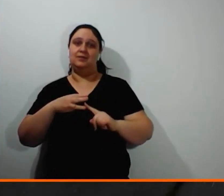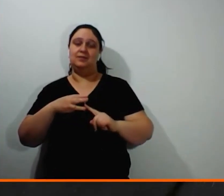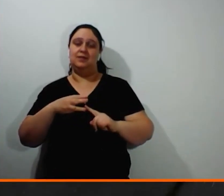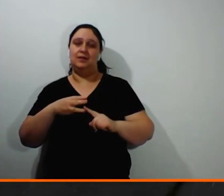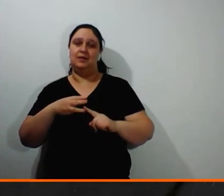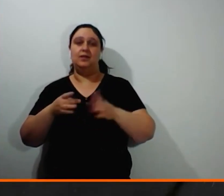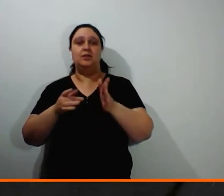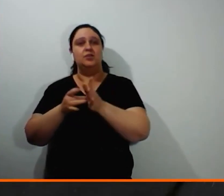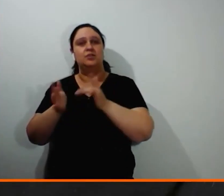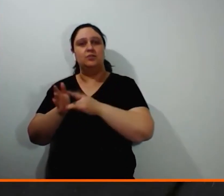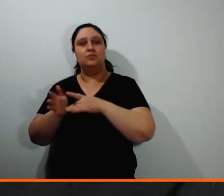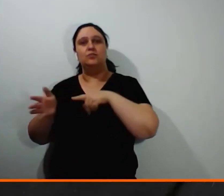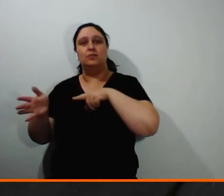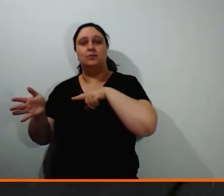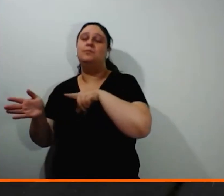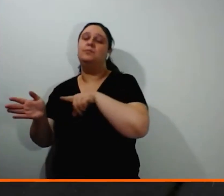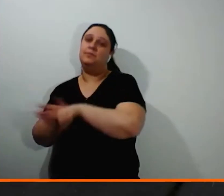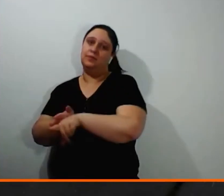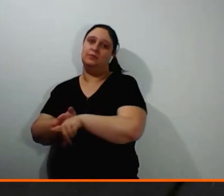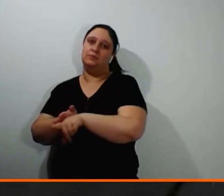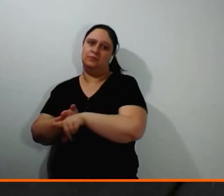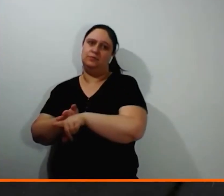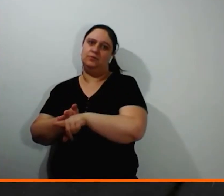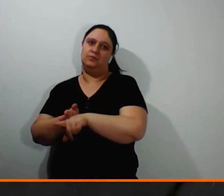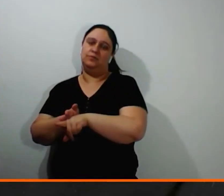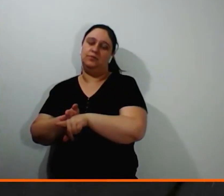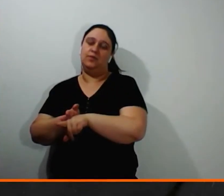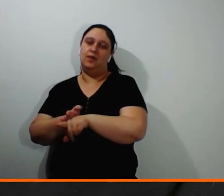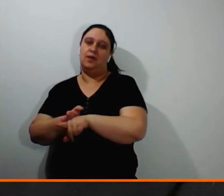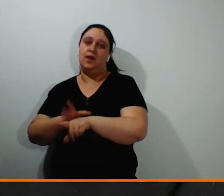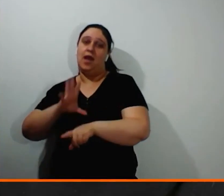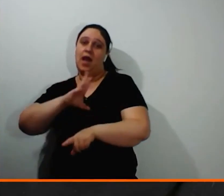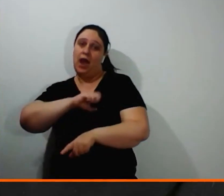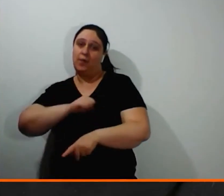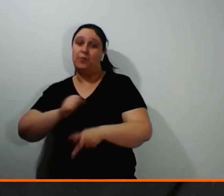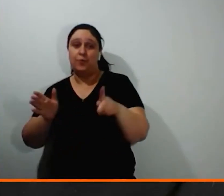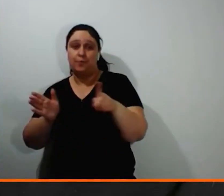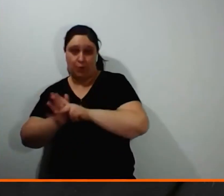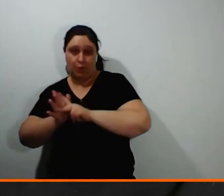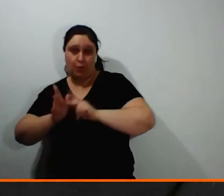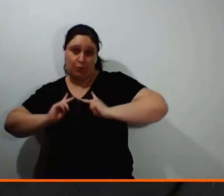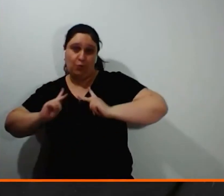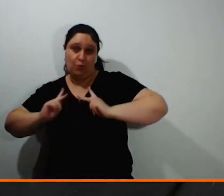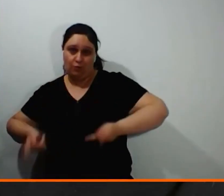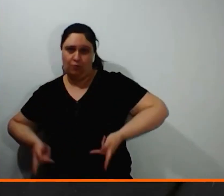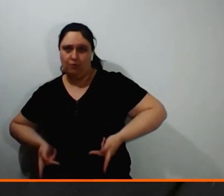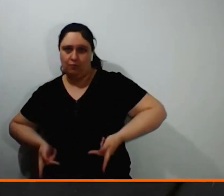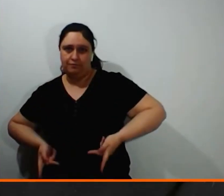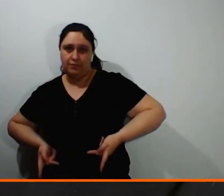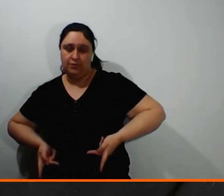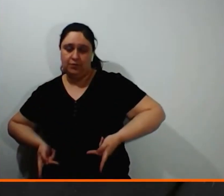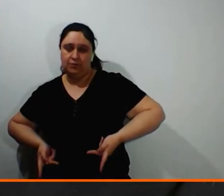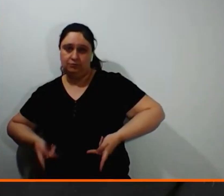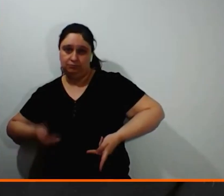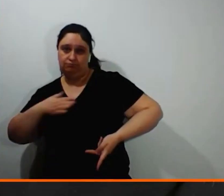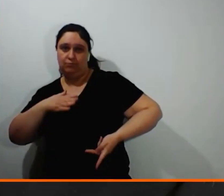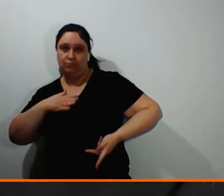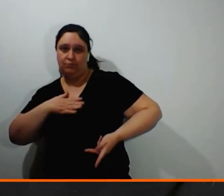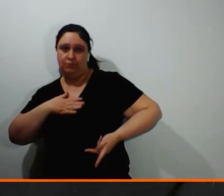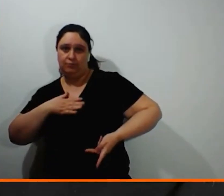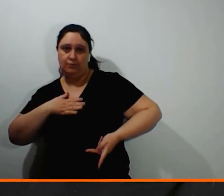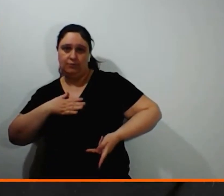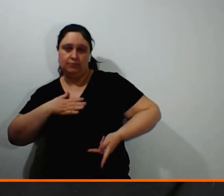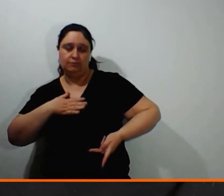o Senhor também perguntou: tu me amas? Em filéu, né? Ó Senhor Jesus. Então,